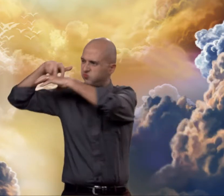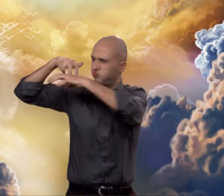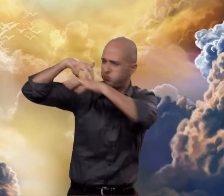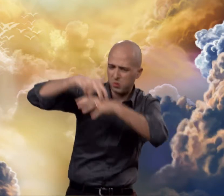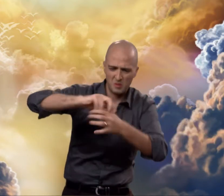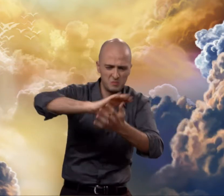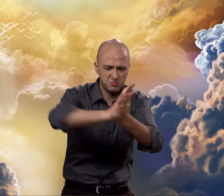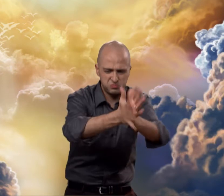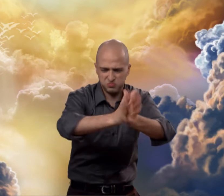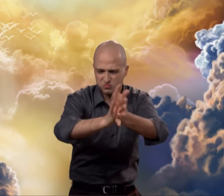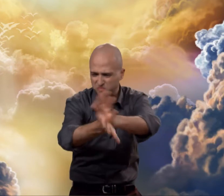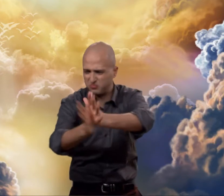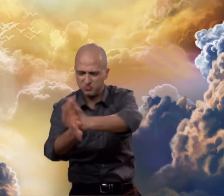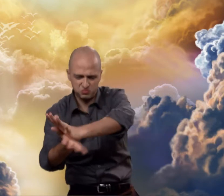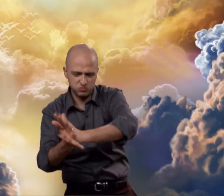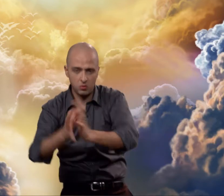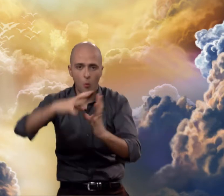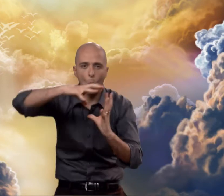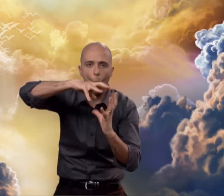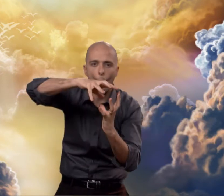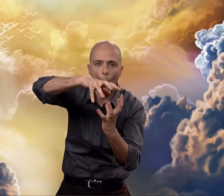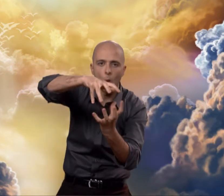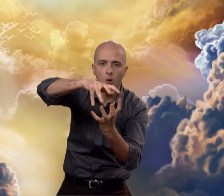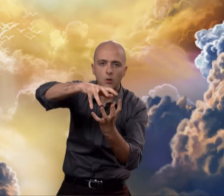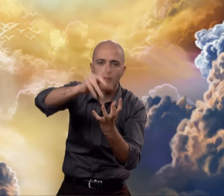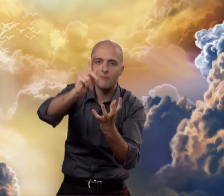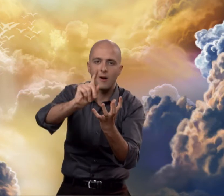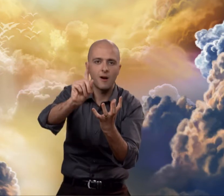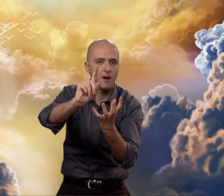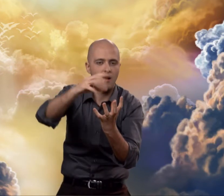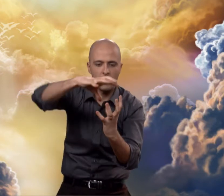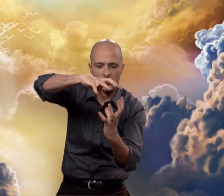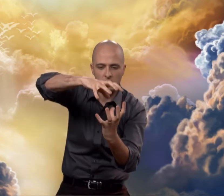voz deles se ergue em cântico de triunfo. Deus